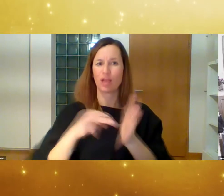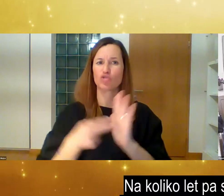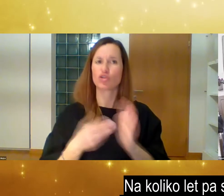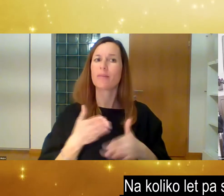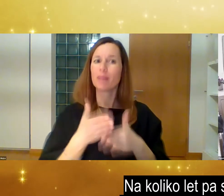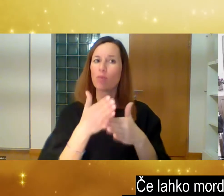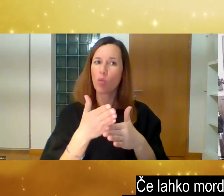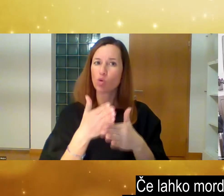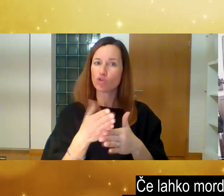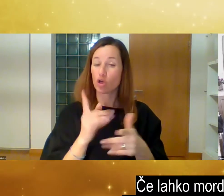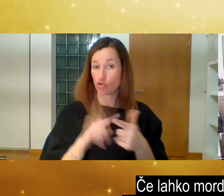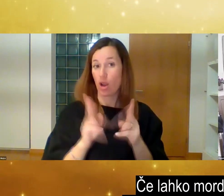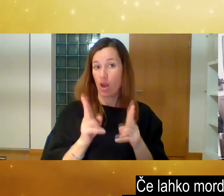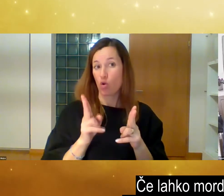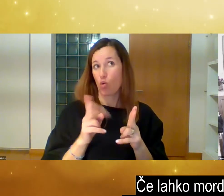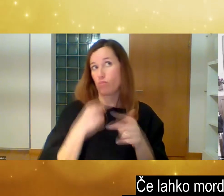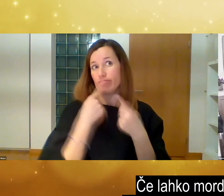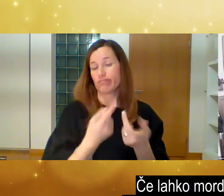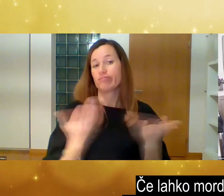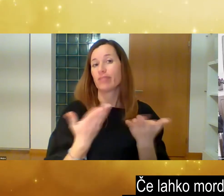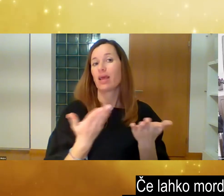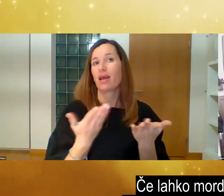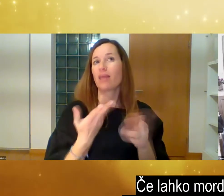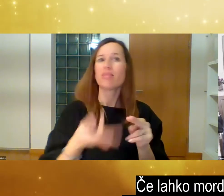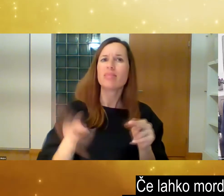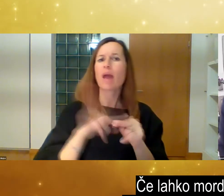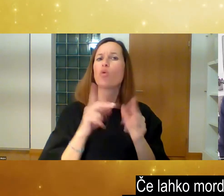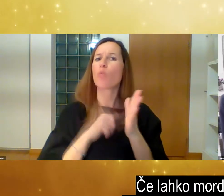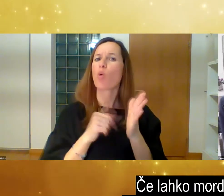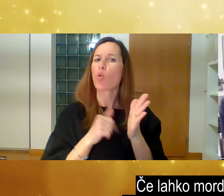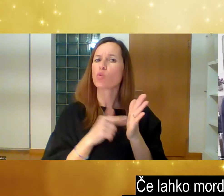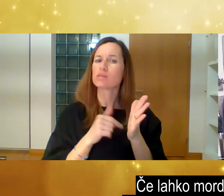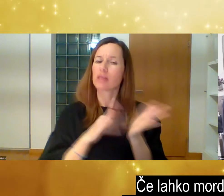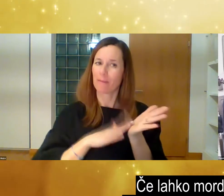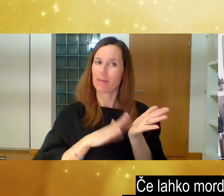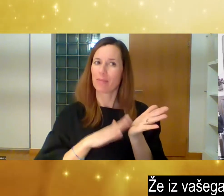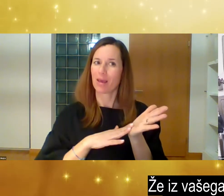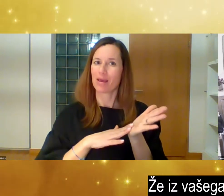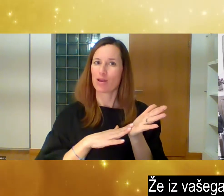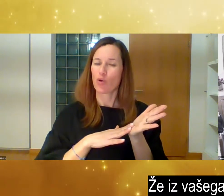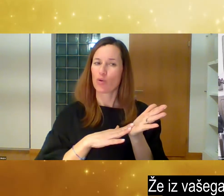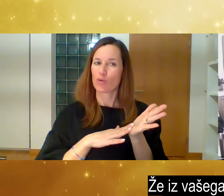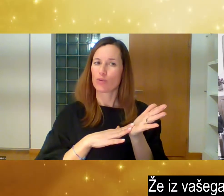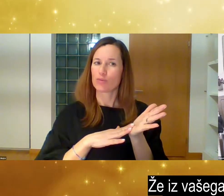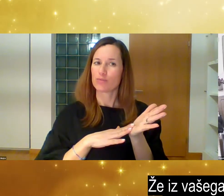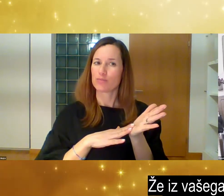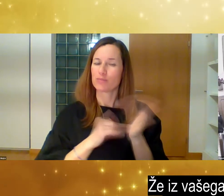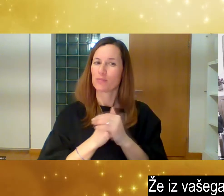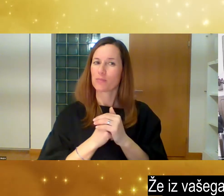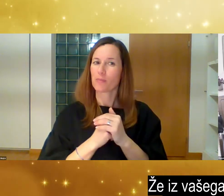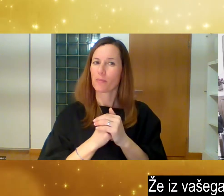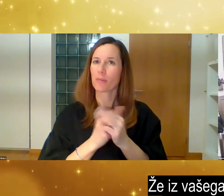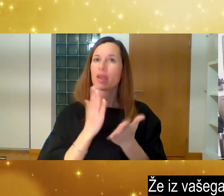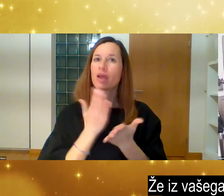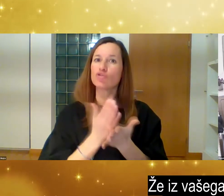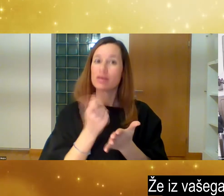pripomočka, če lahko morda izpostavite nekaj najbolj pogostih primerov za te pripomočke? Ja, že iz